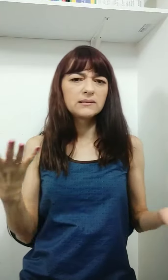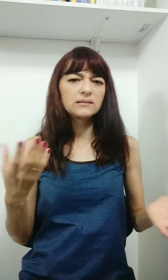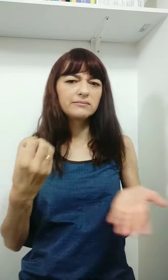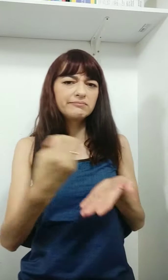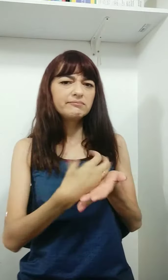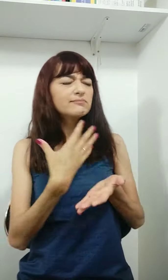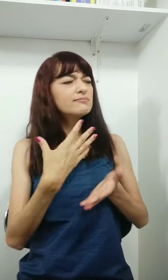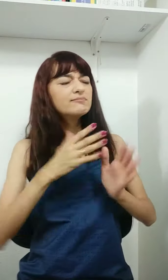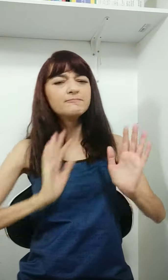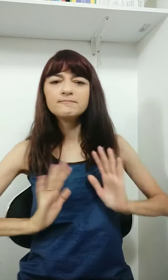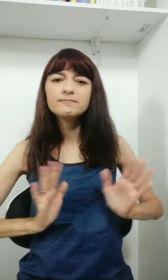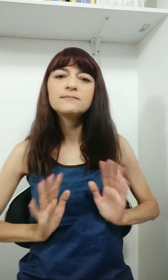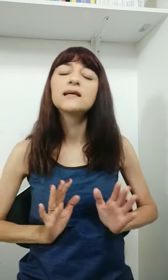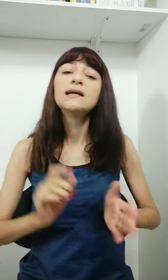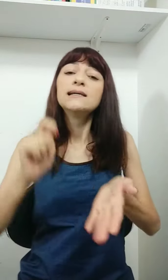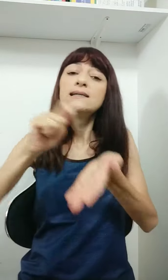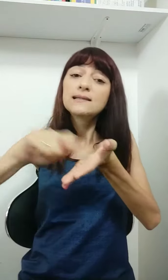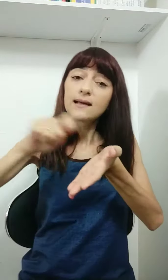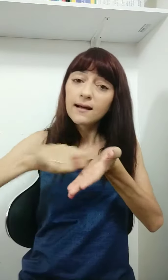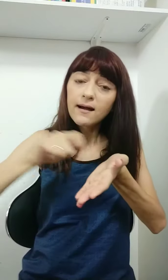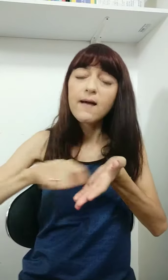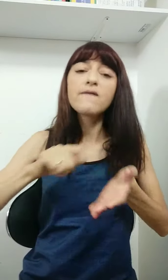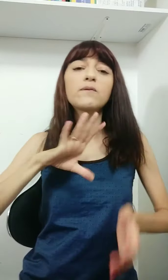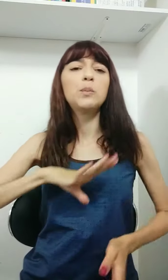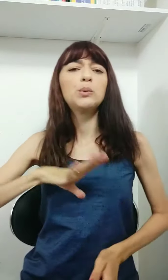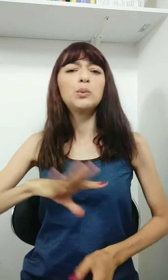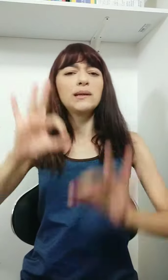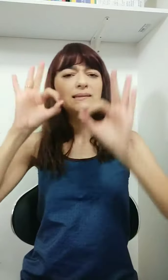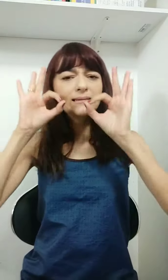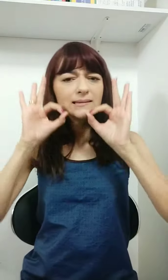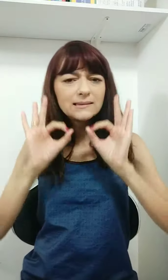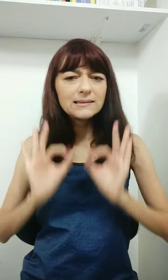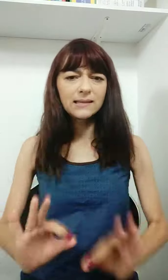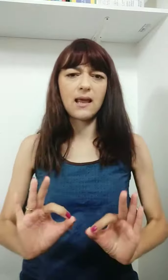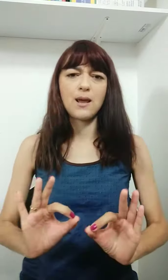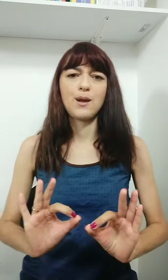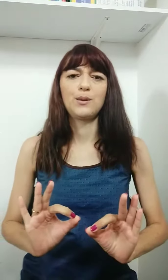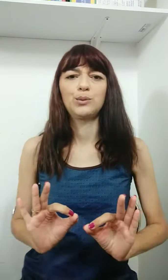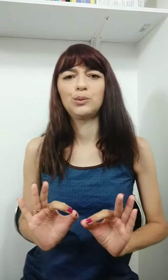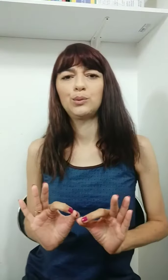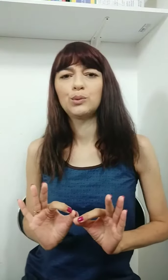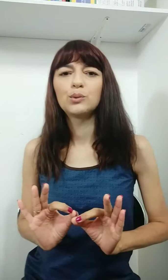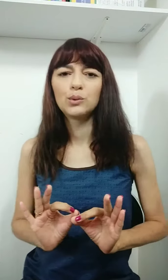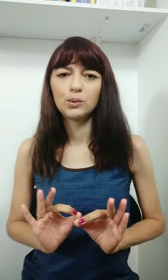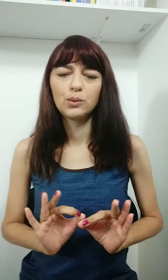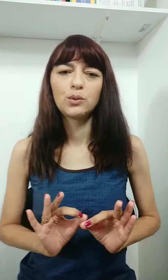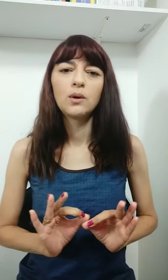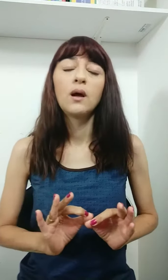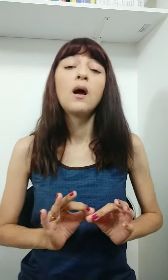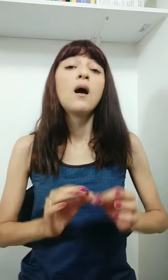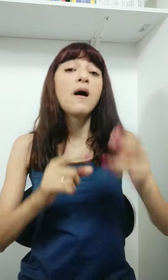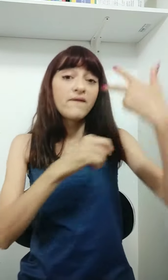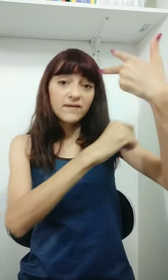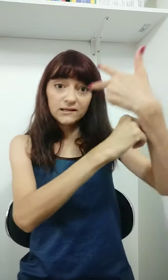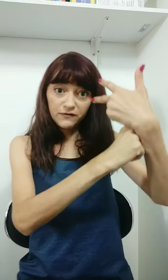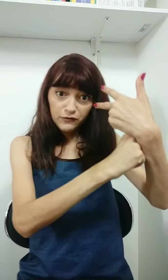uma pessoa me manda uma mensagem, talvez, fora da norma culta, porque pensa que eu não vou entender se ela mandar na norma culta da